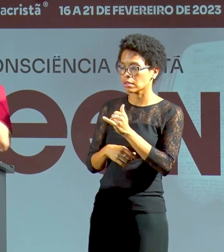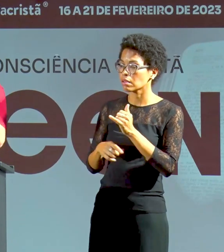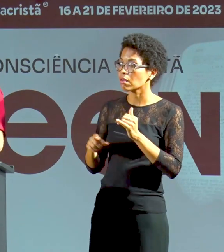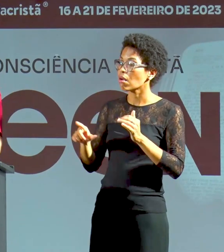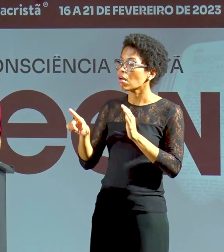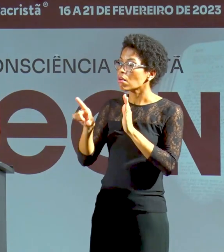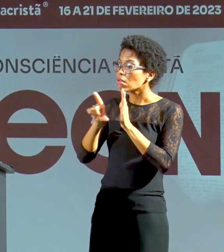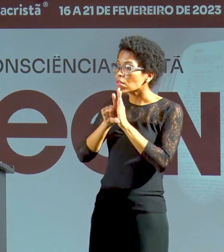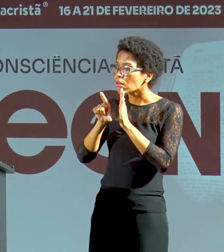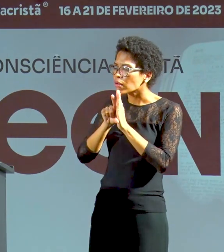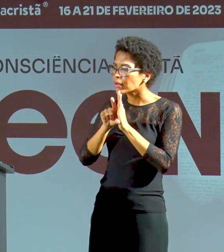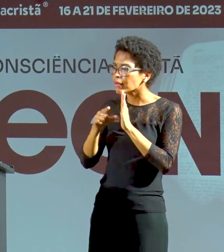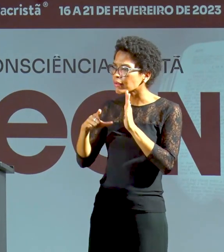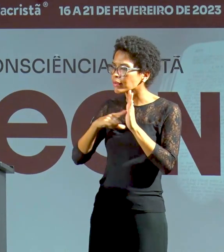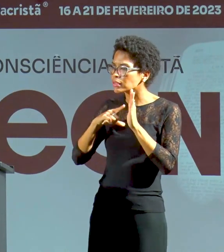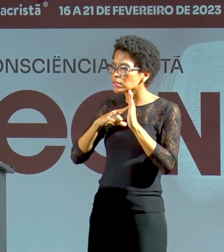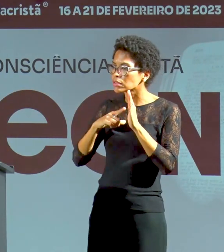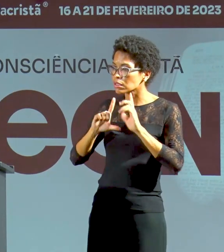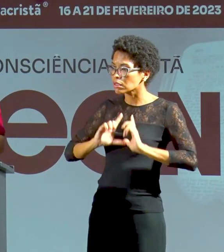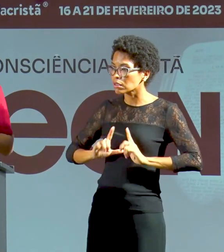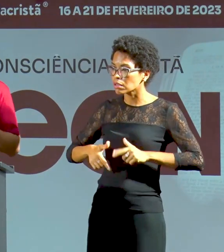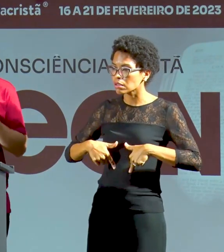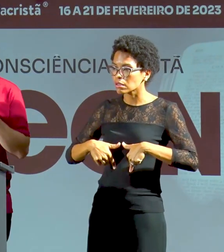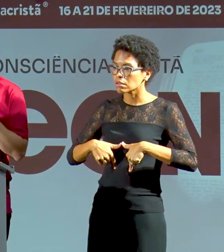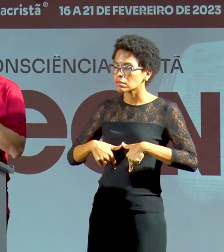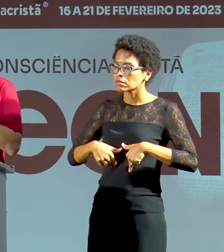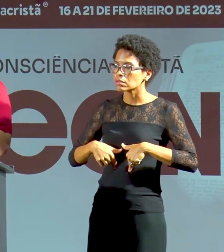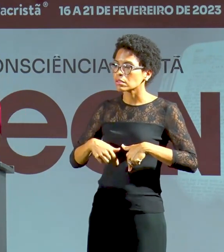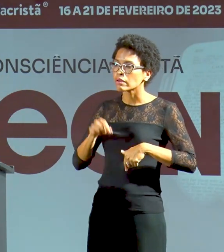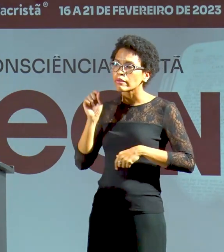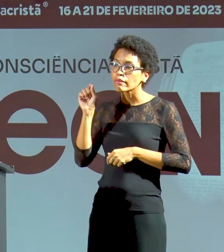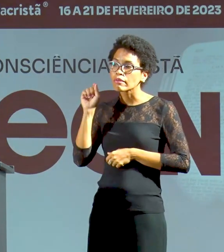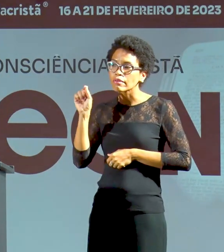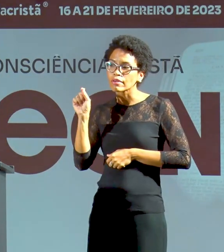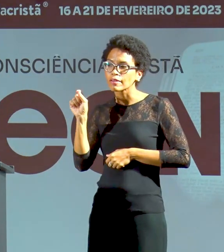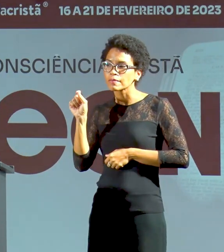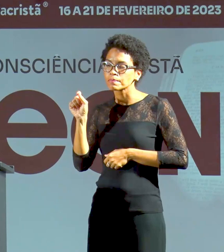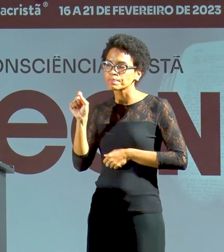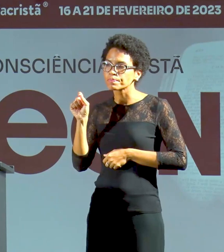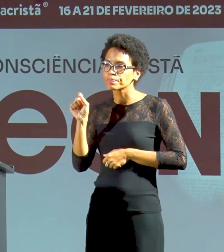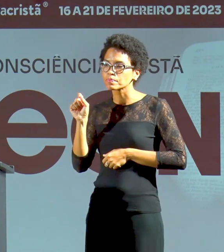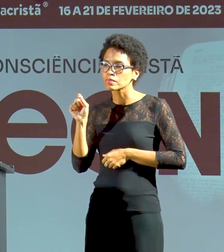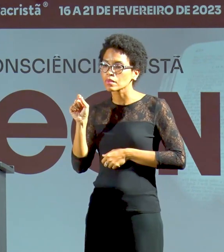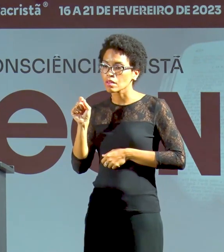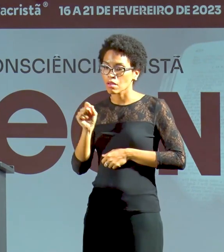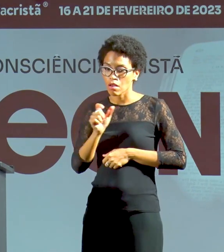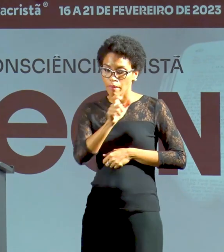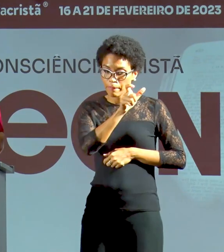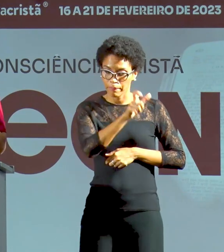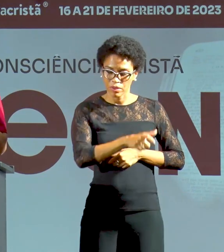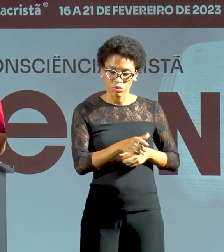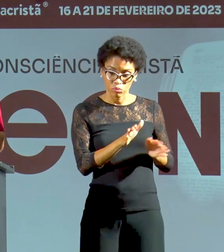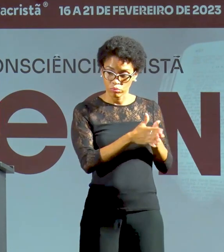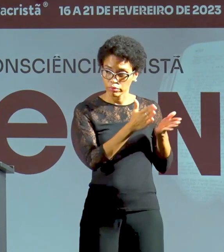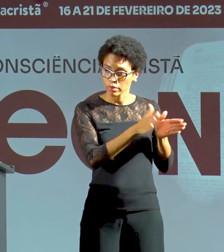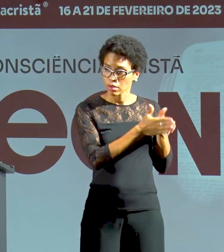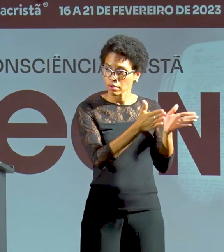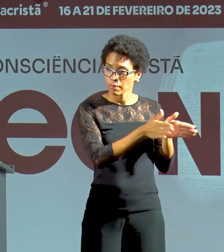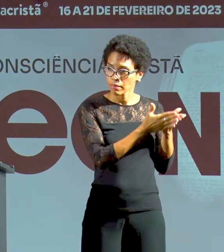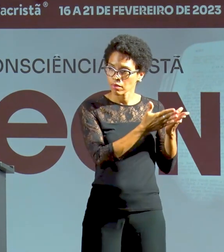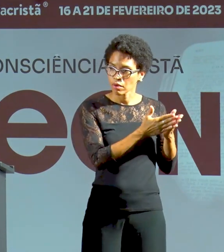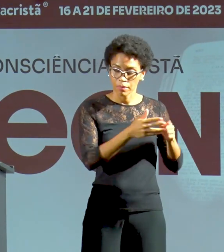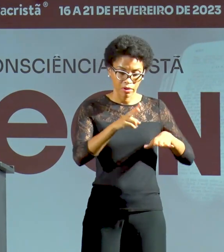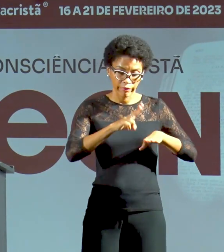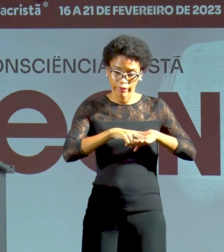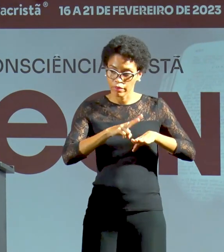uma lei pro tempo pro tempo da colheita que lei que era essa para poder auxiliar os mais necessitados as